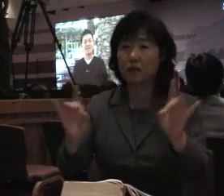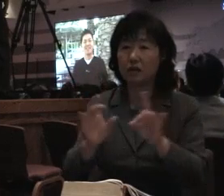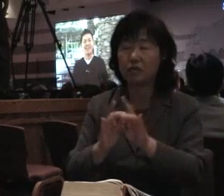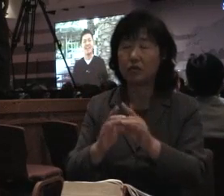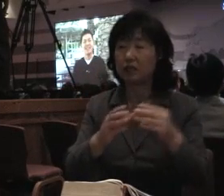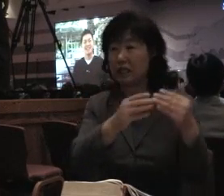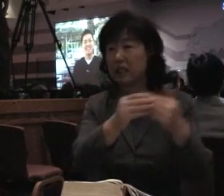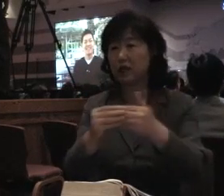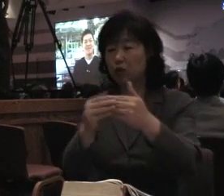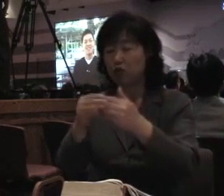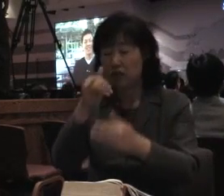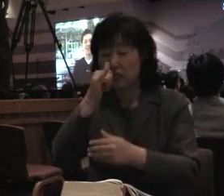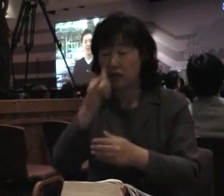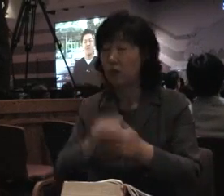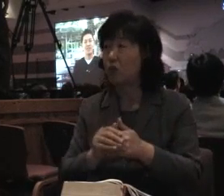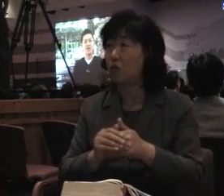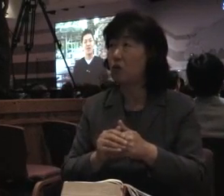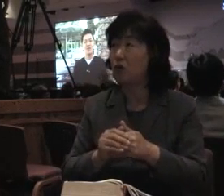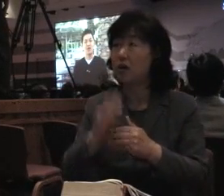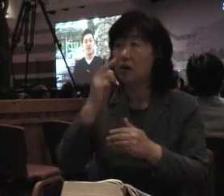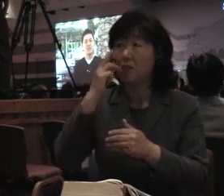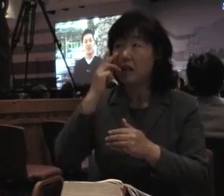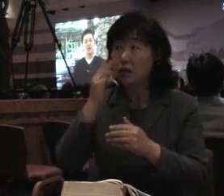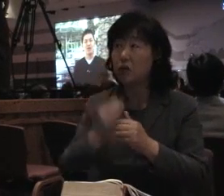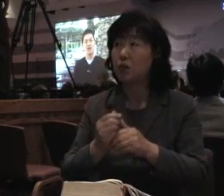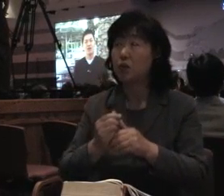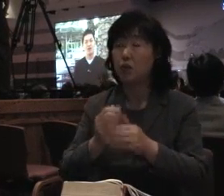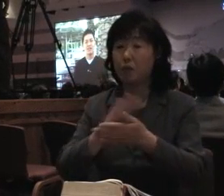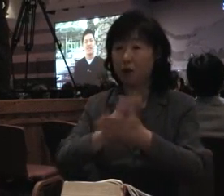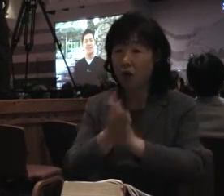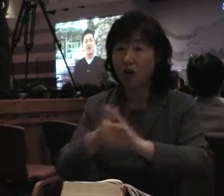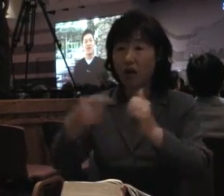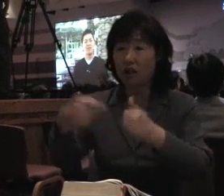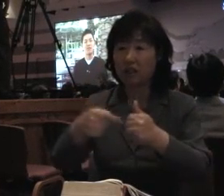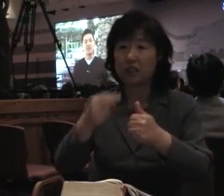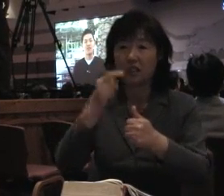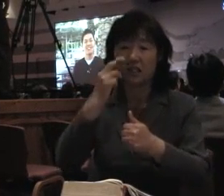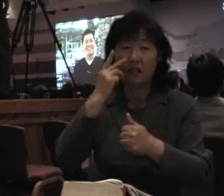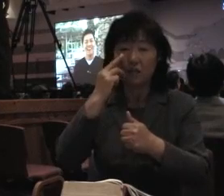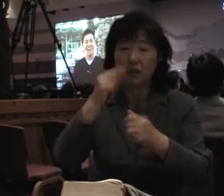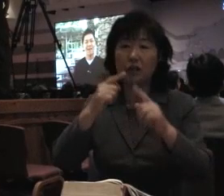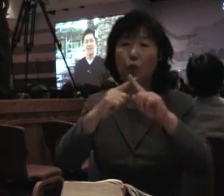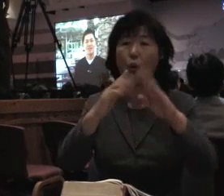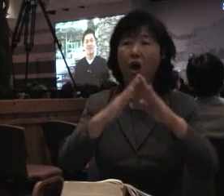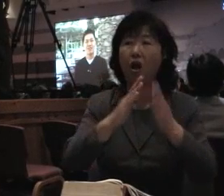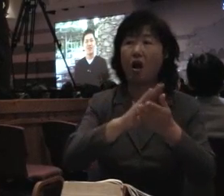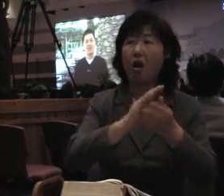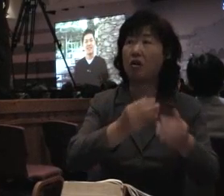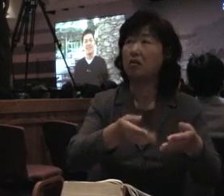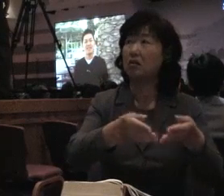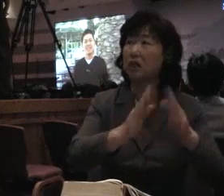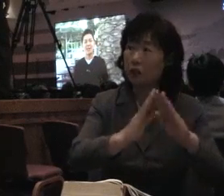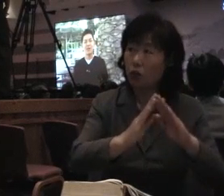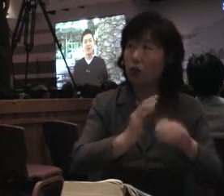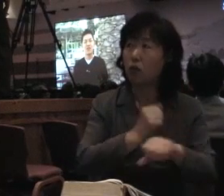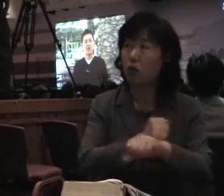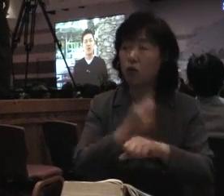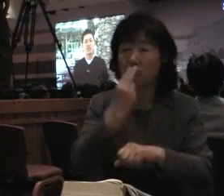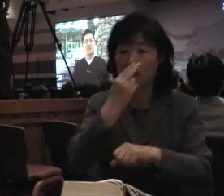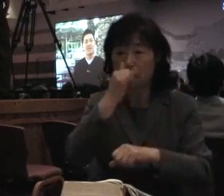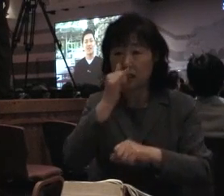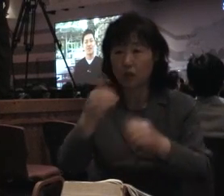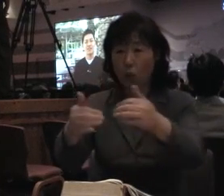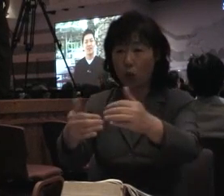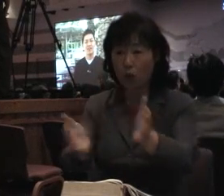전도사가 되겠습니다. 이민사회를 변화시키고 이민교회를 세우고 또 세계 선교에 힘쓸 수 있는 하나님의 일꾼을 키워내는 생명력